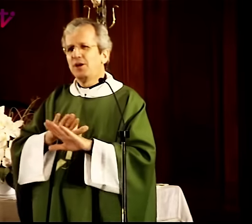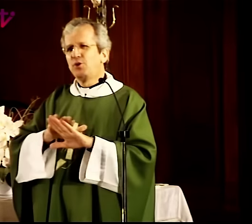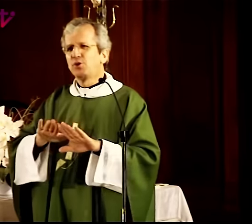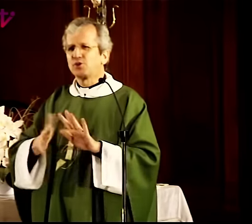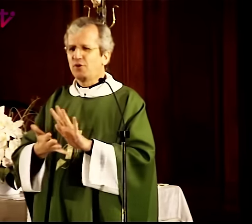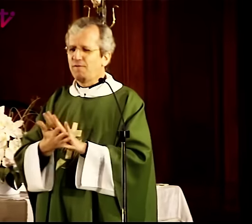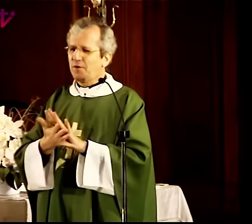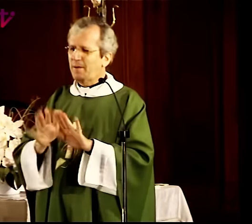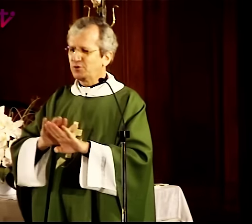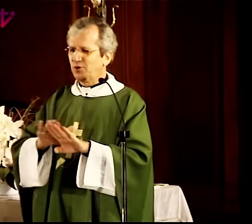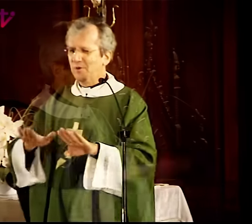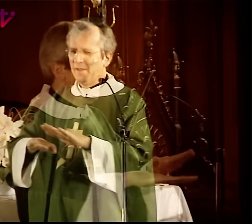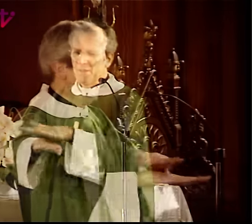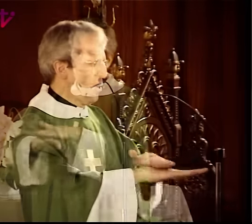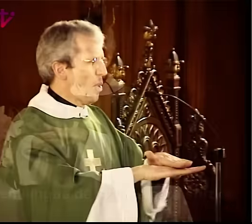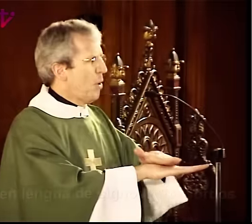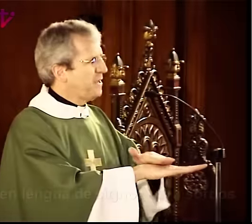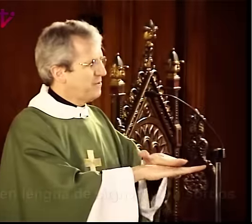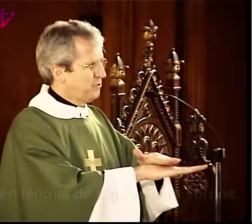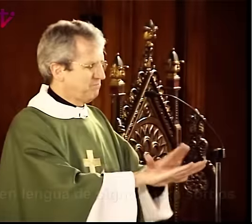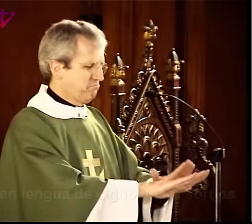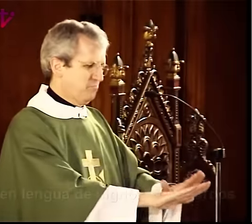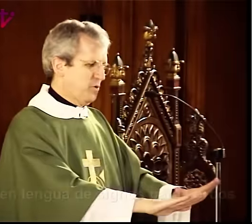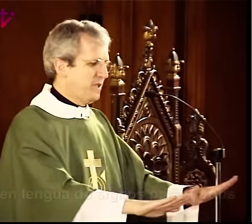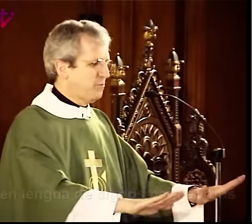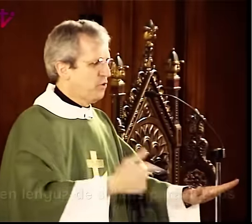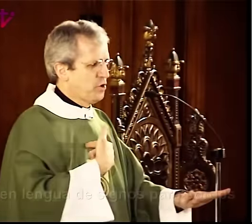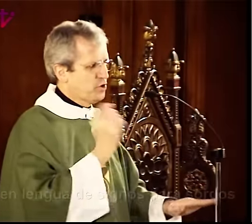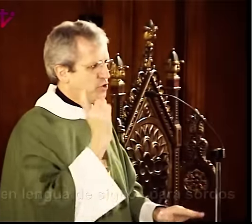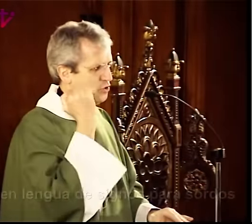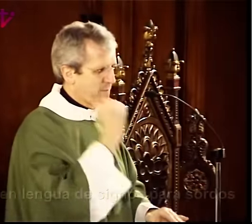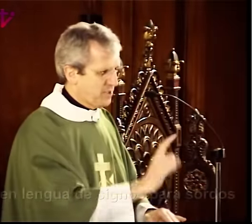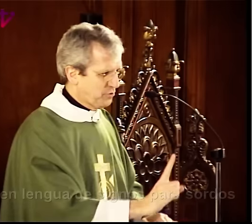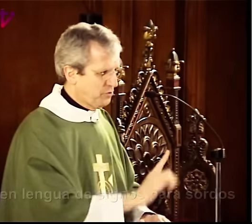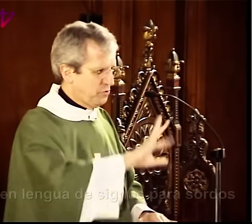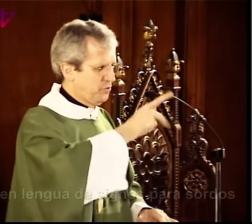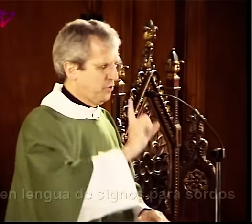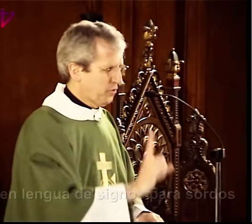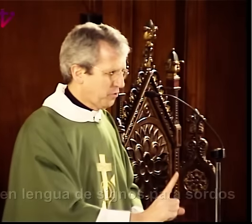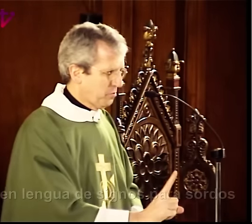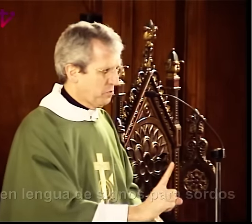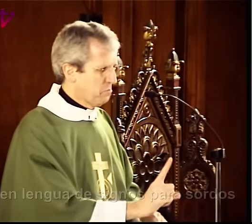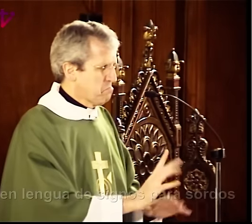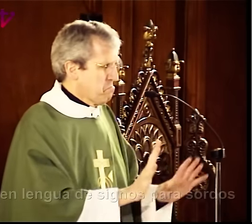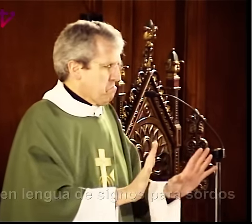nos conformamos con lo mínimo, lo mínimo. Yo no mato, no robo,